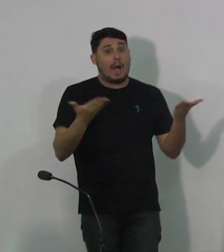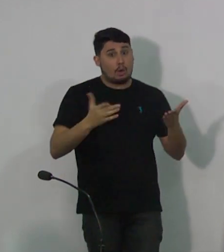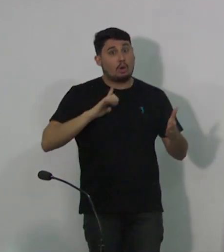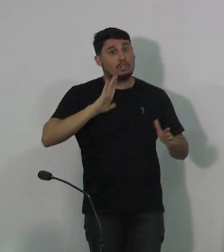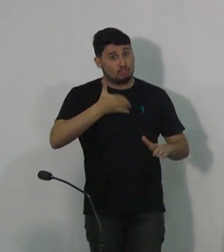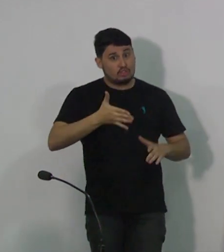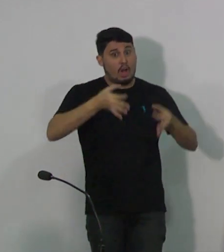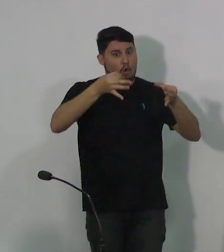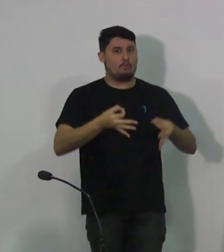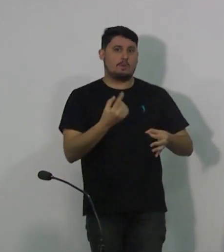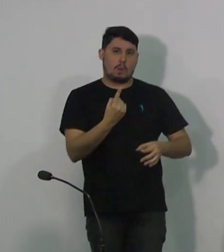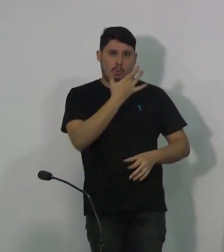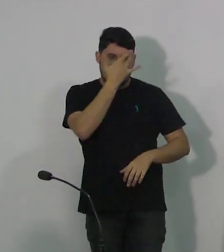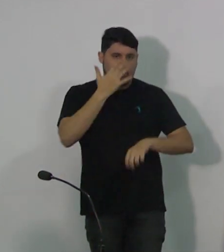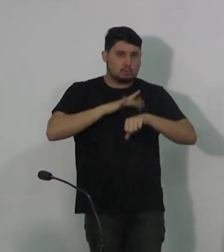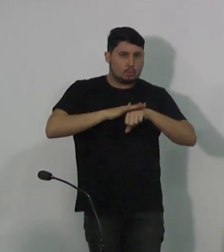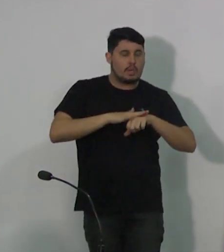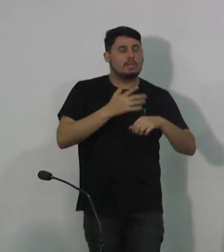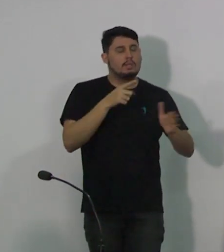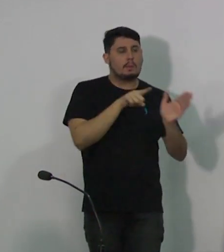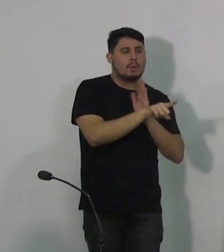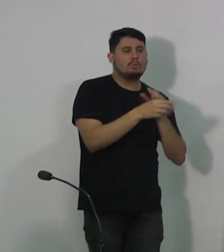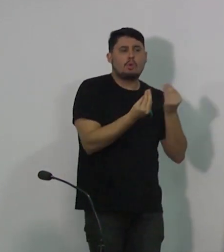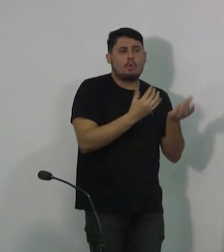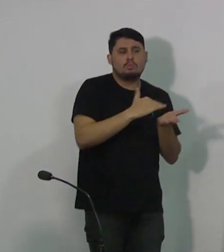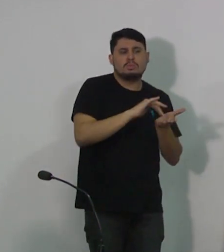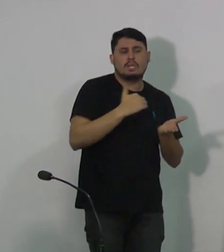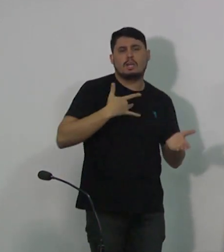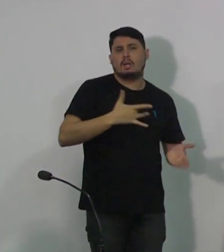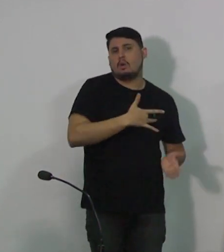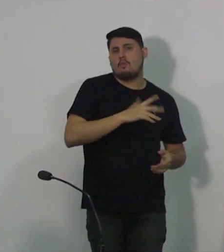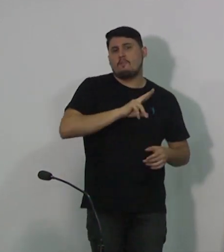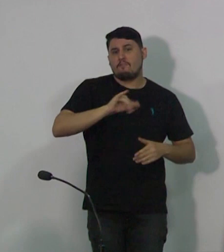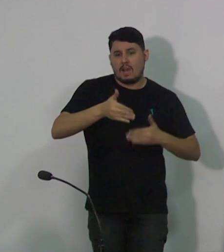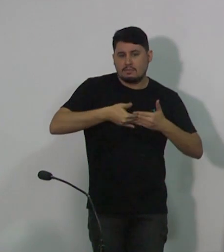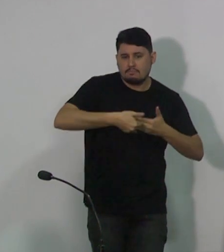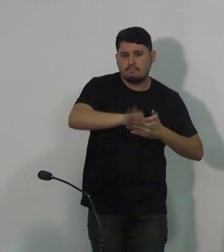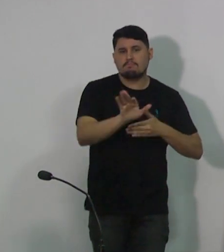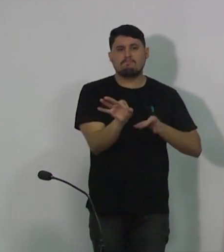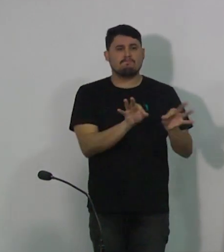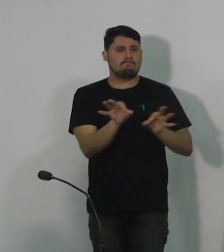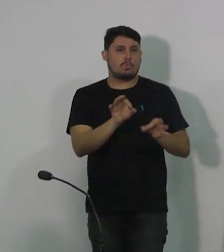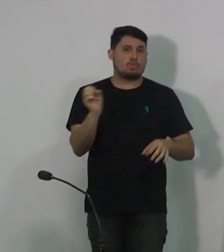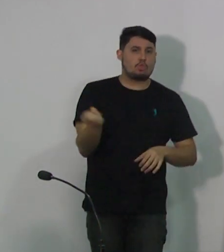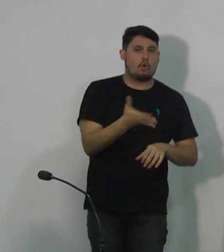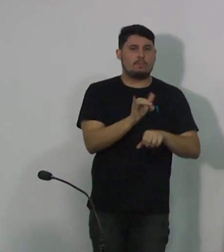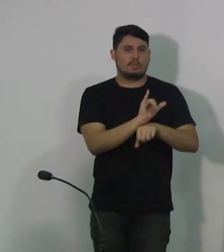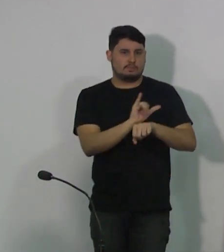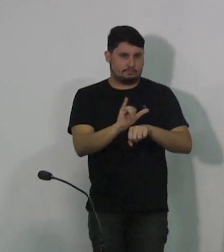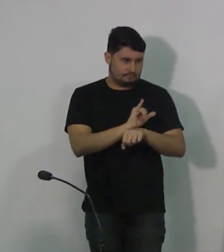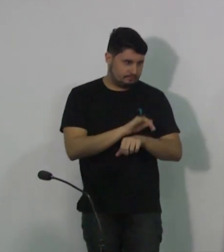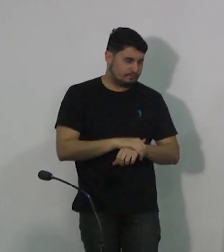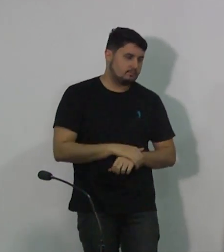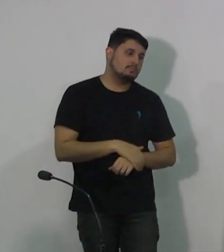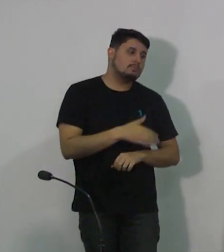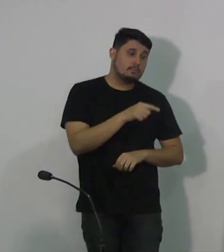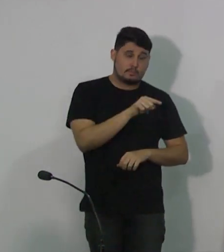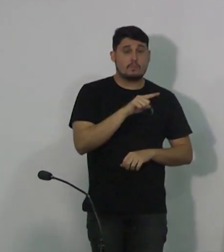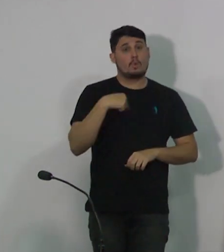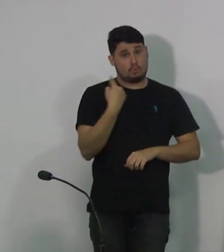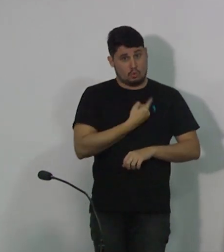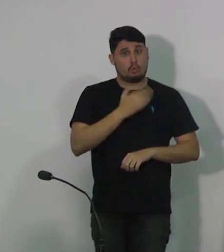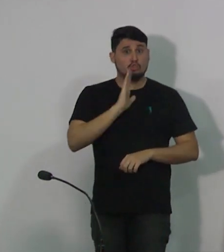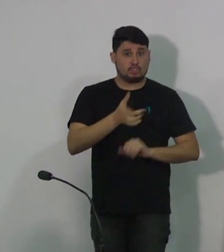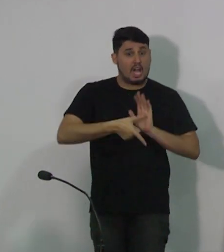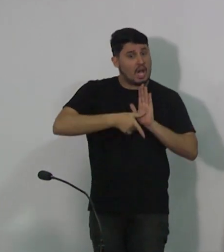que vão ser tomadas pela gestão municipal? A gente tem feito todas as medidas se antecipando ao caso. Então, na